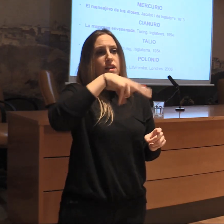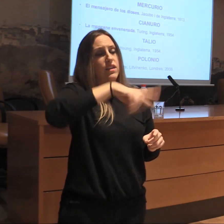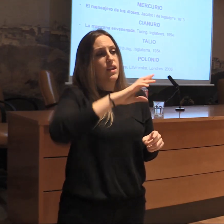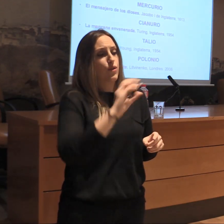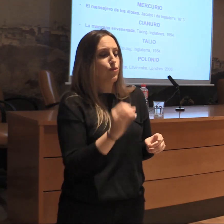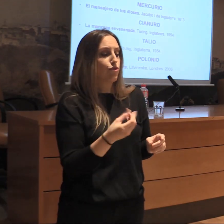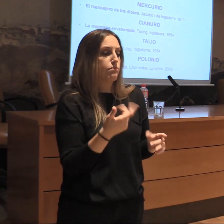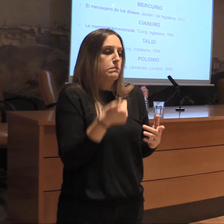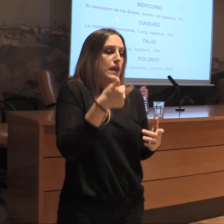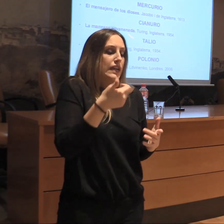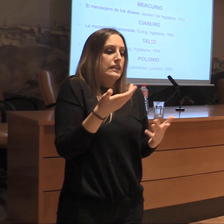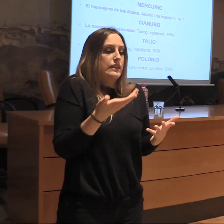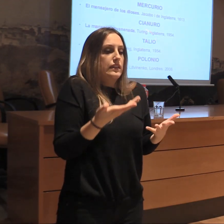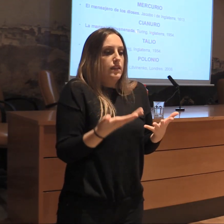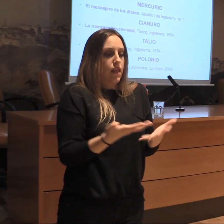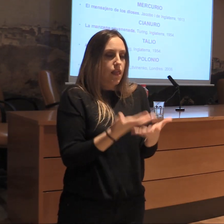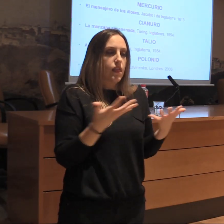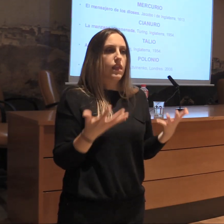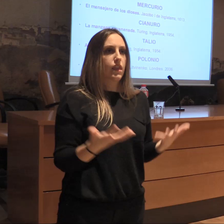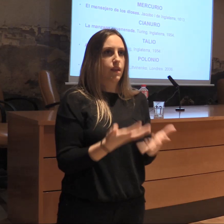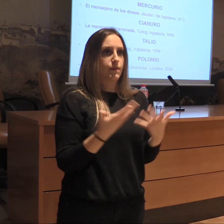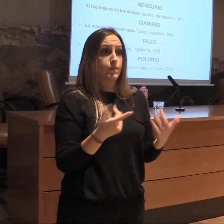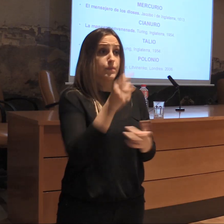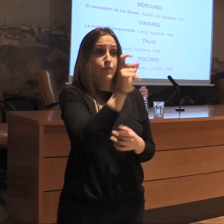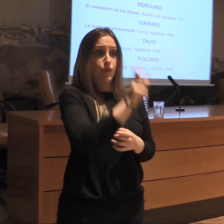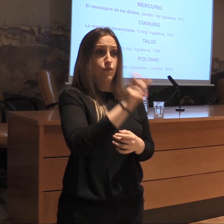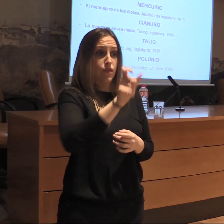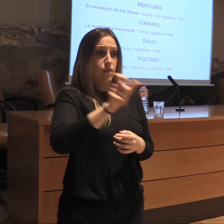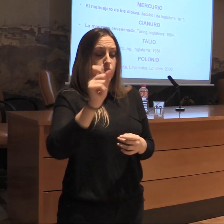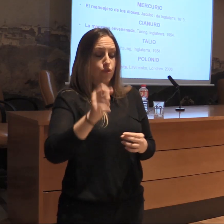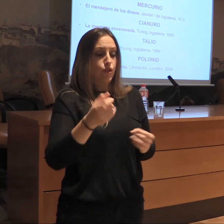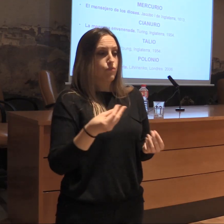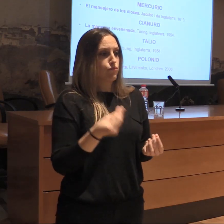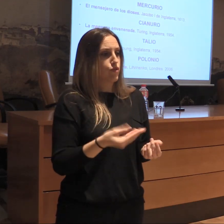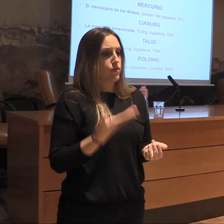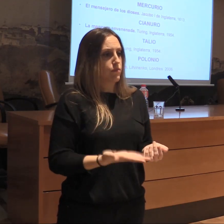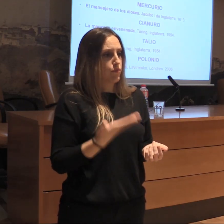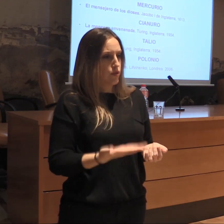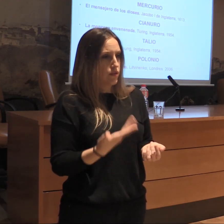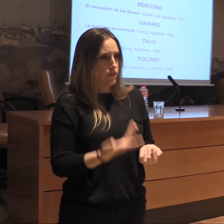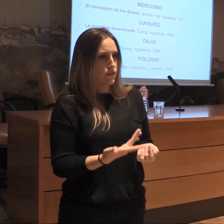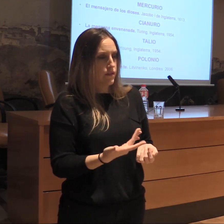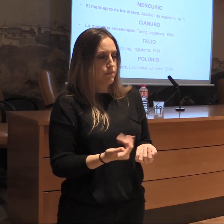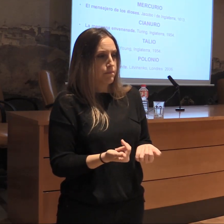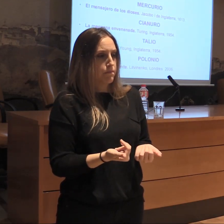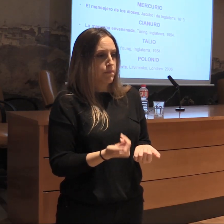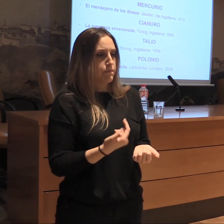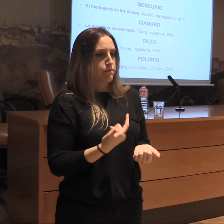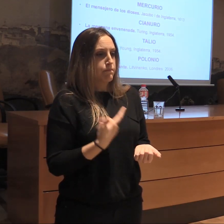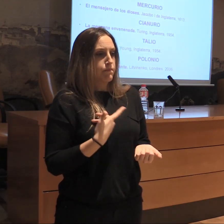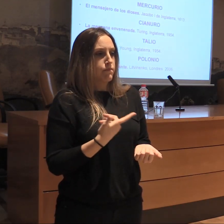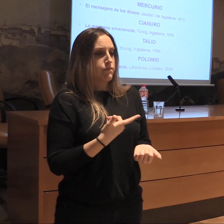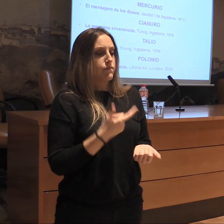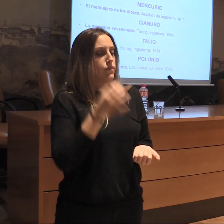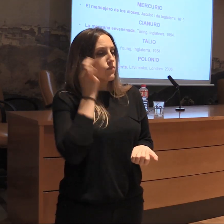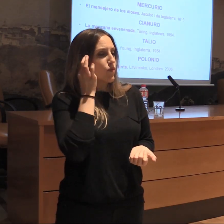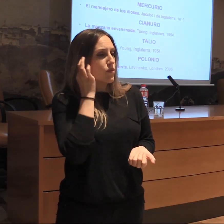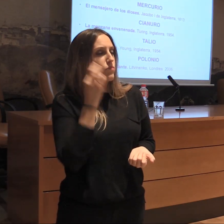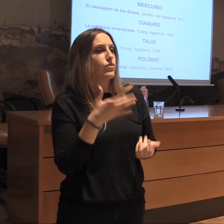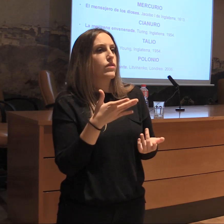sombrío. Una persona extraordinariamente brillante como fue Alan Turing, brillante científicamente, brillante